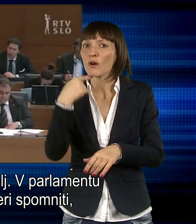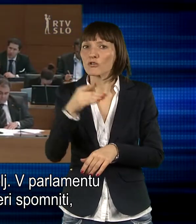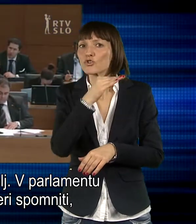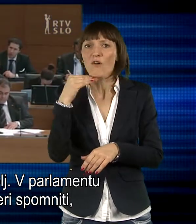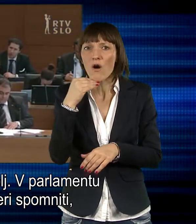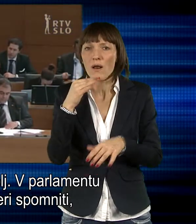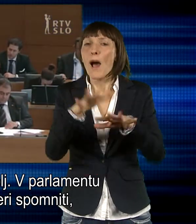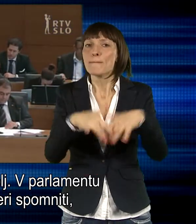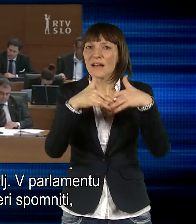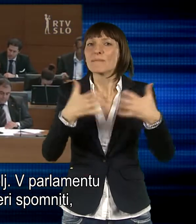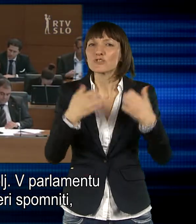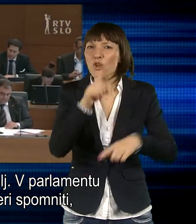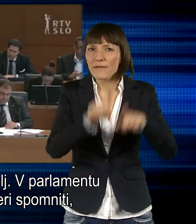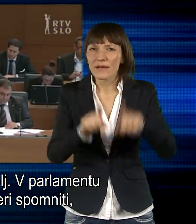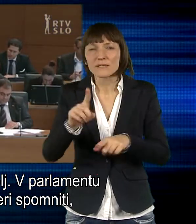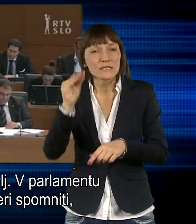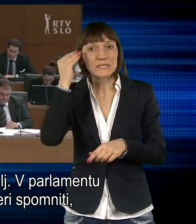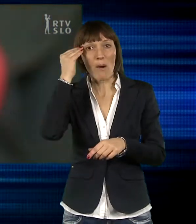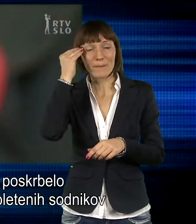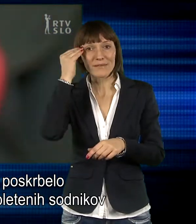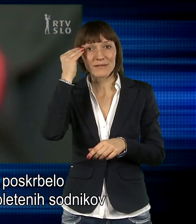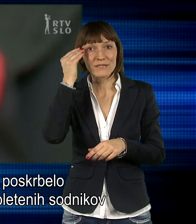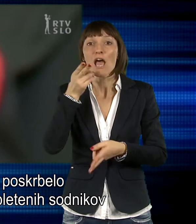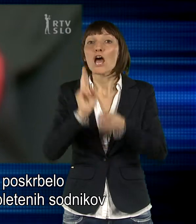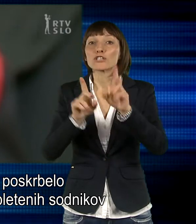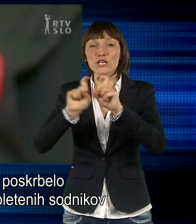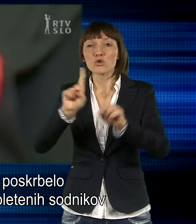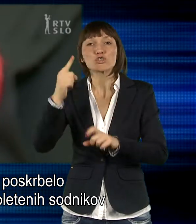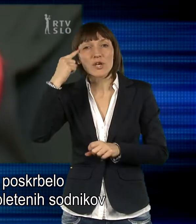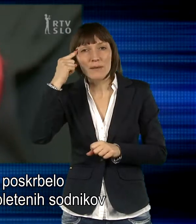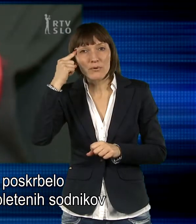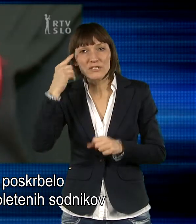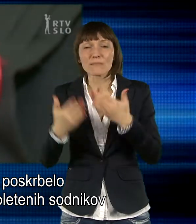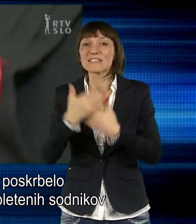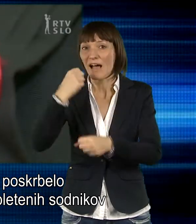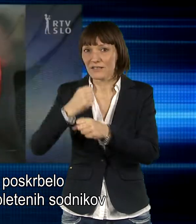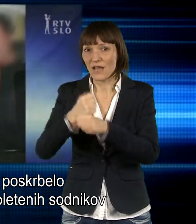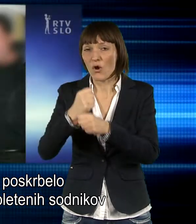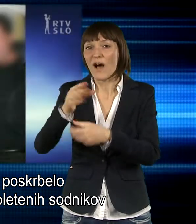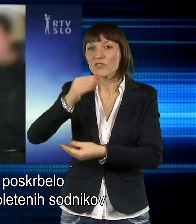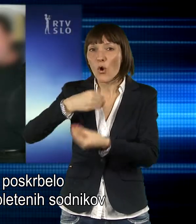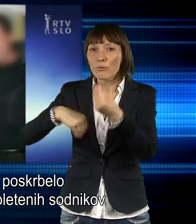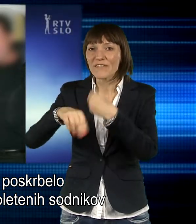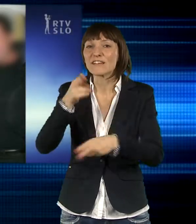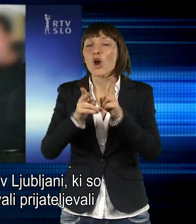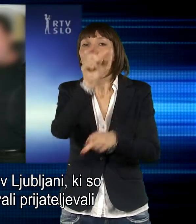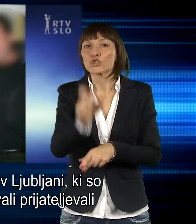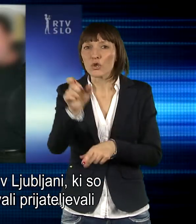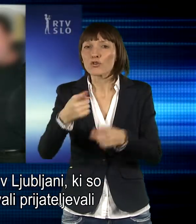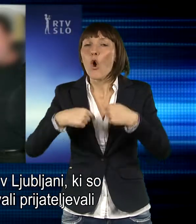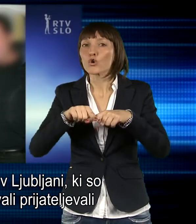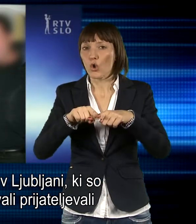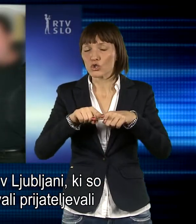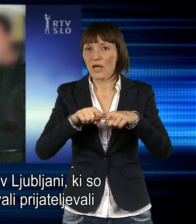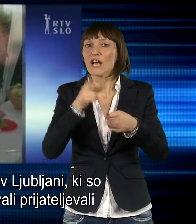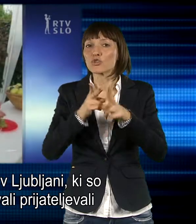V parlamentu so želeli nekateri spomniti, da sodstvo ni poskrbelo za sankcioniranje vpletenih sodnikov Okrožnega